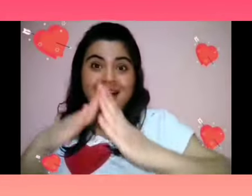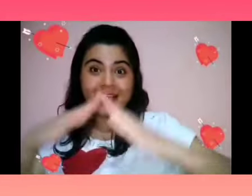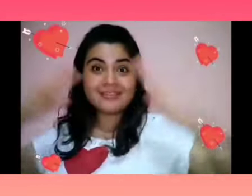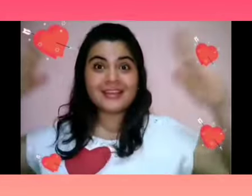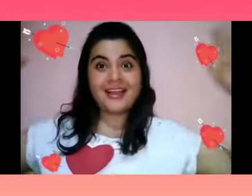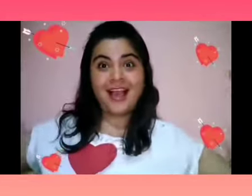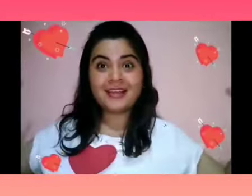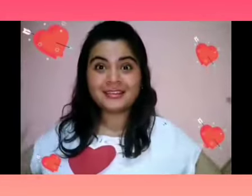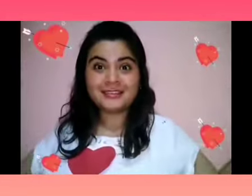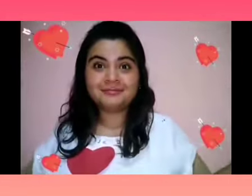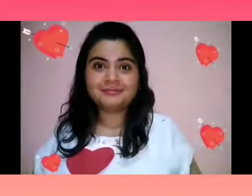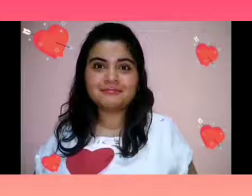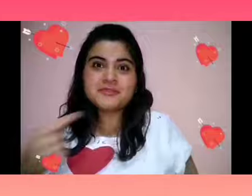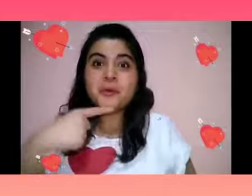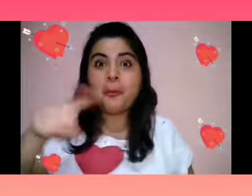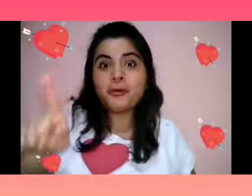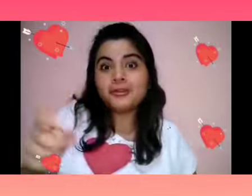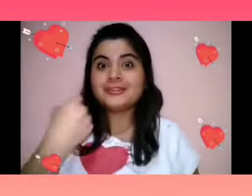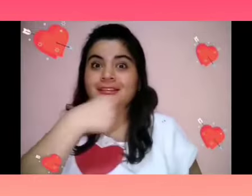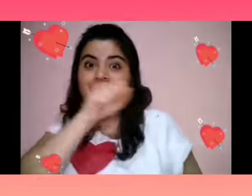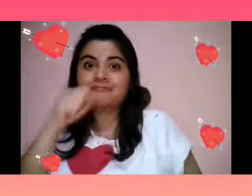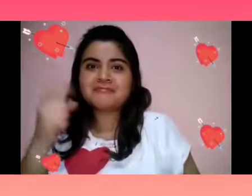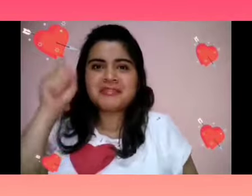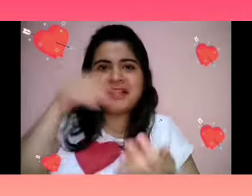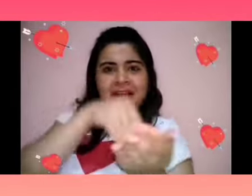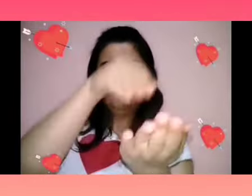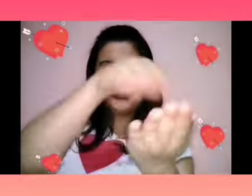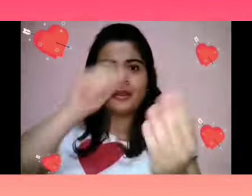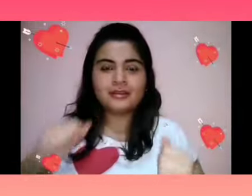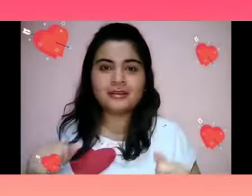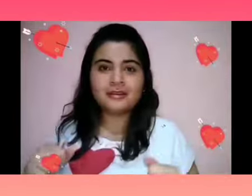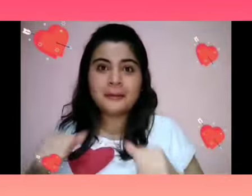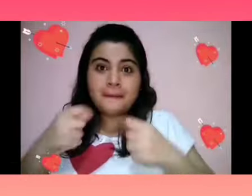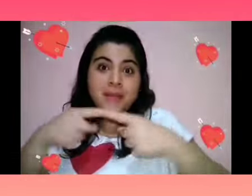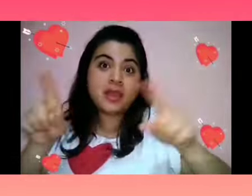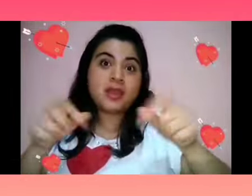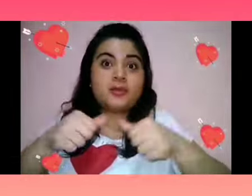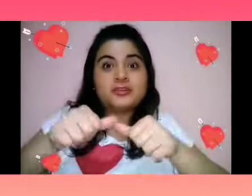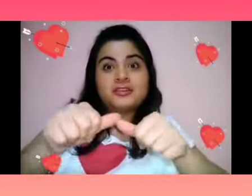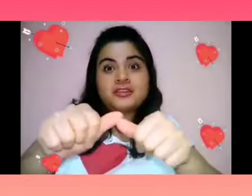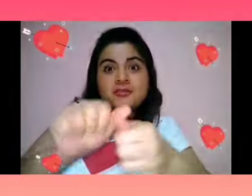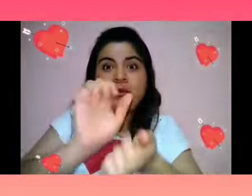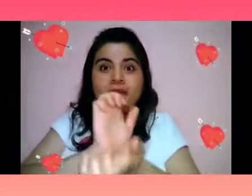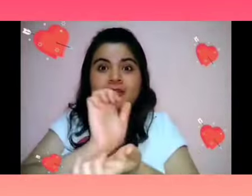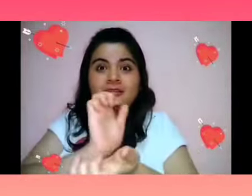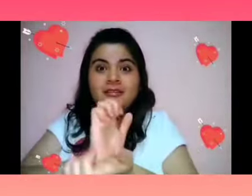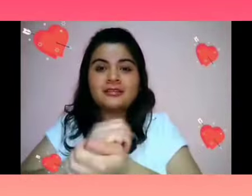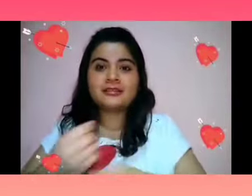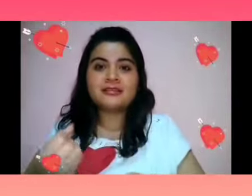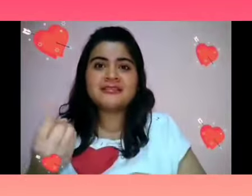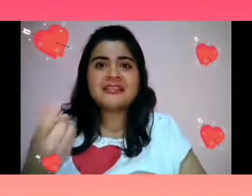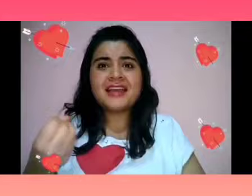como dice la canción Pero sigo esperando, le hace falta un corazón